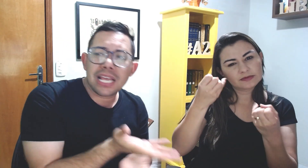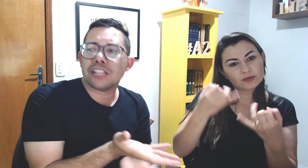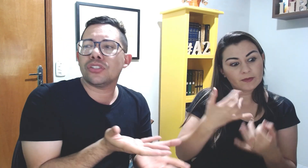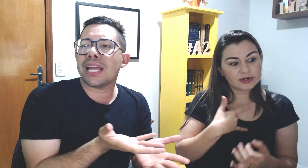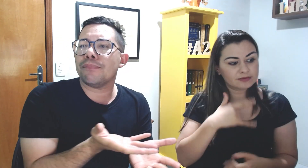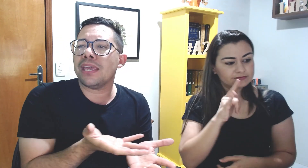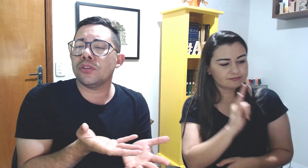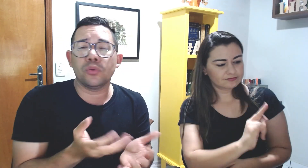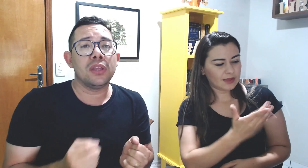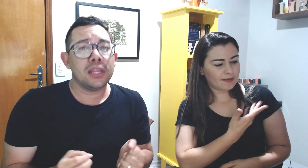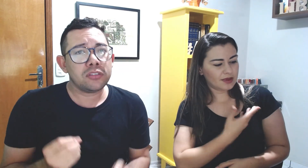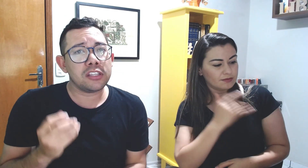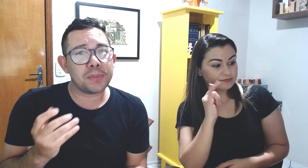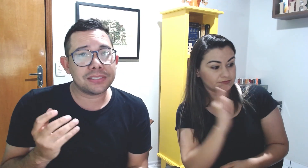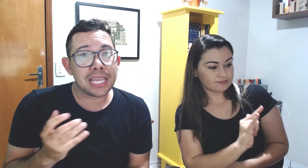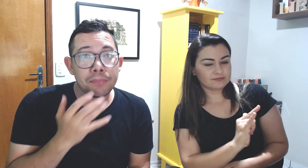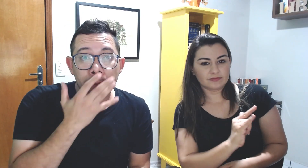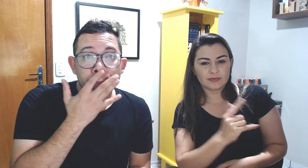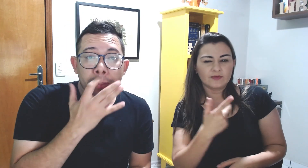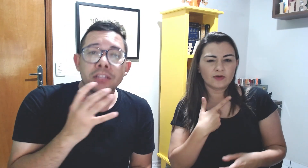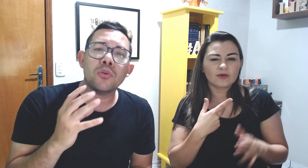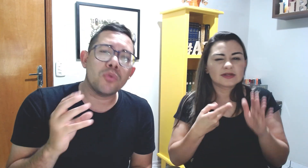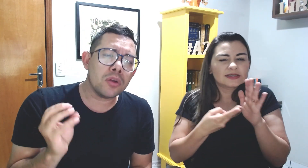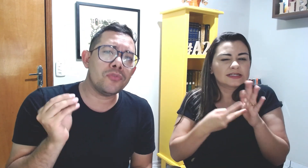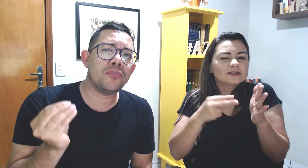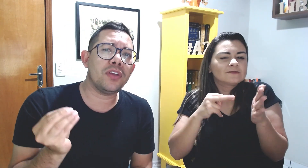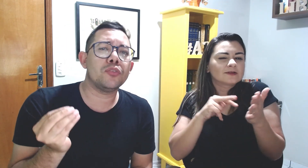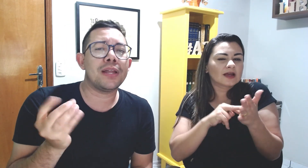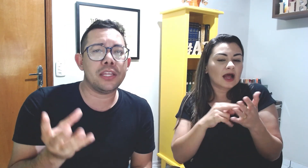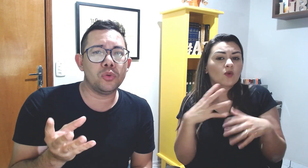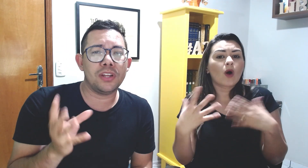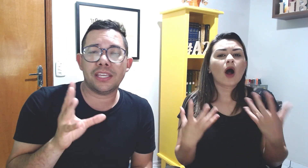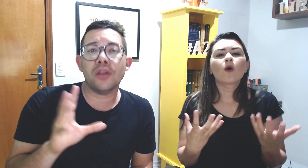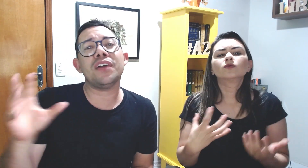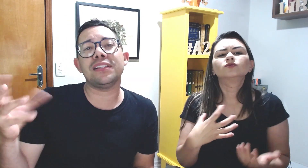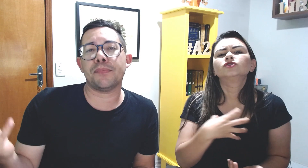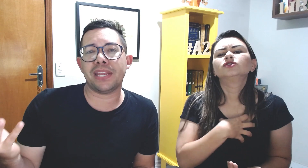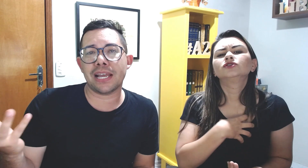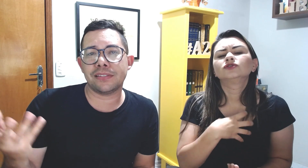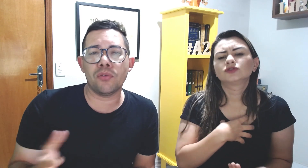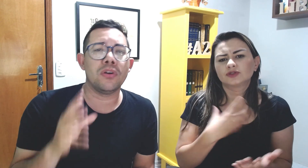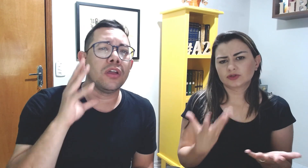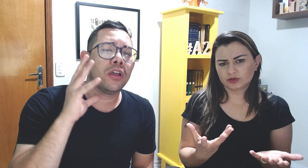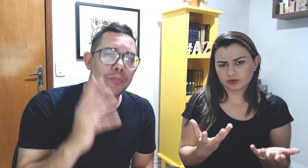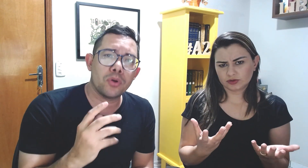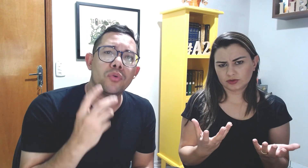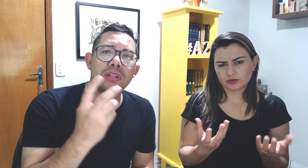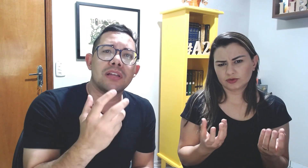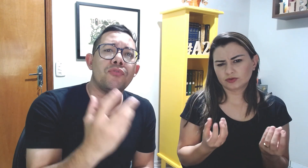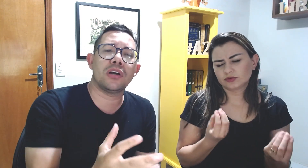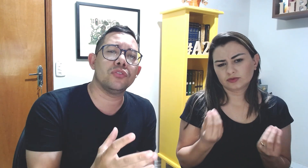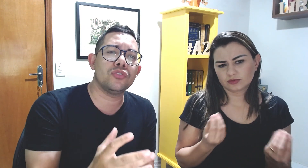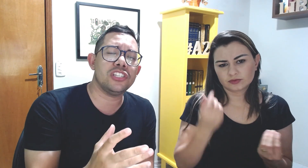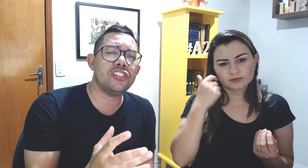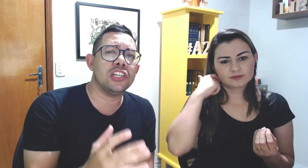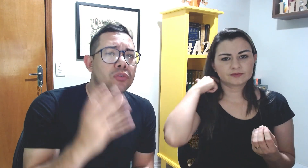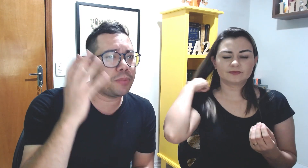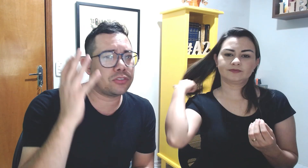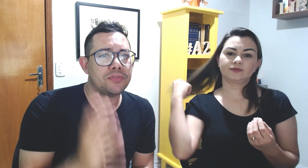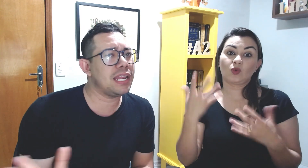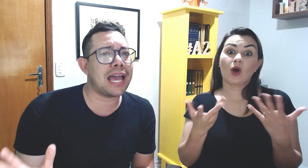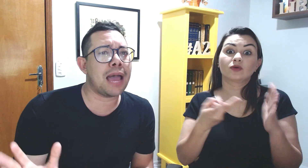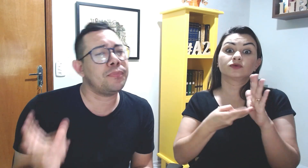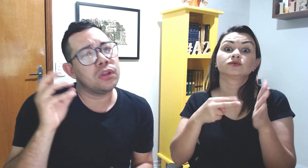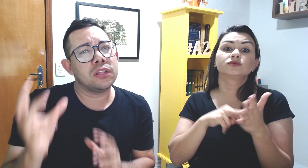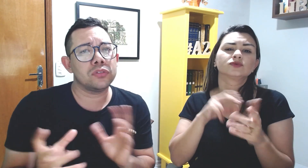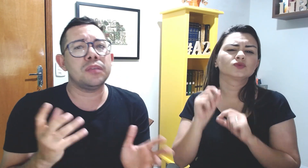desse relacionamento. Então, vocês percebem? Então, quando for feita uma leitura que não vai ser a pregação, procure estar focando no sentido. O pastor